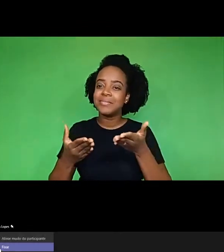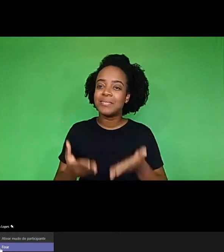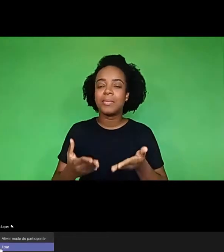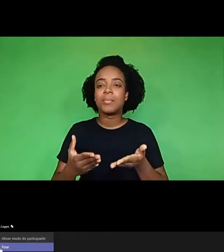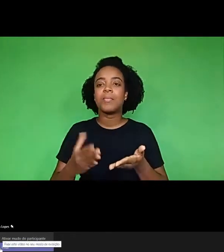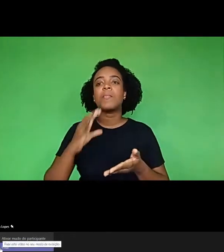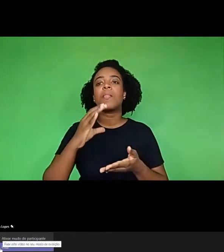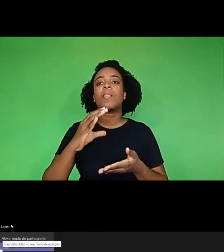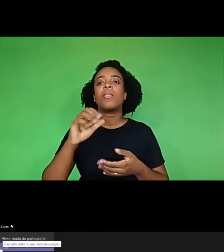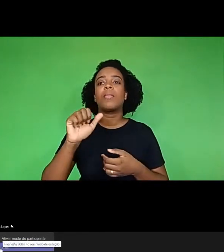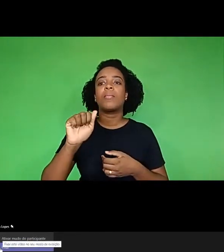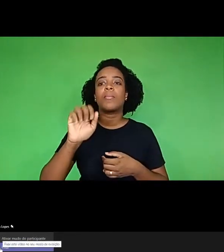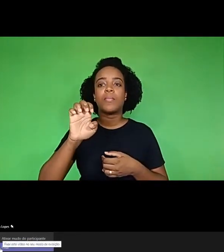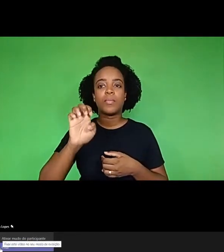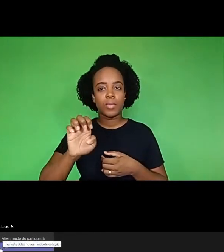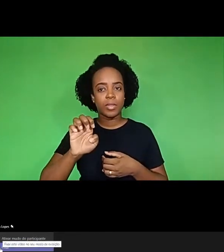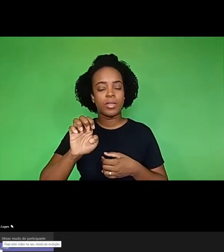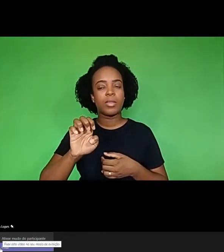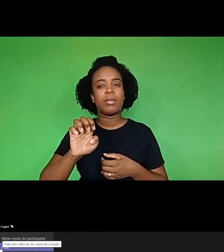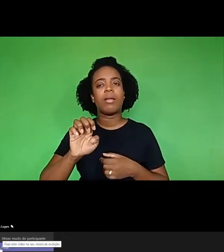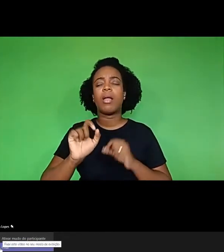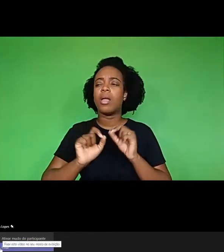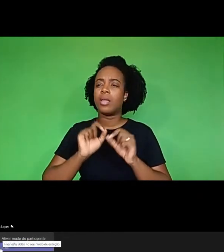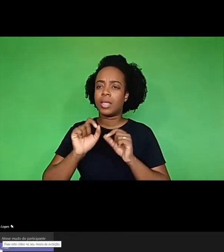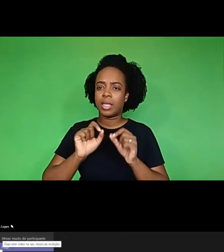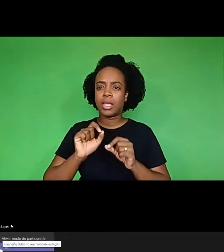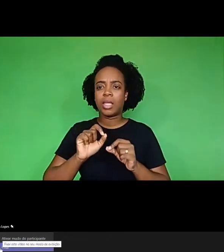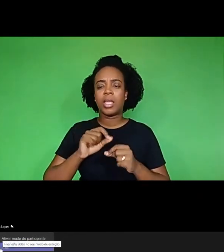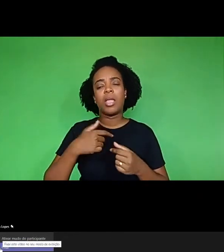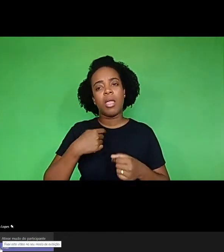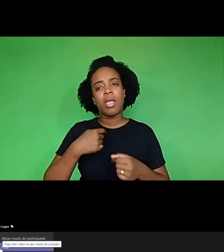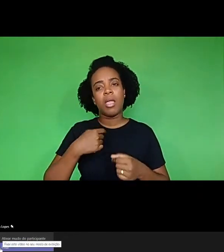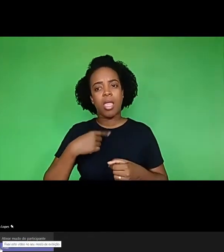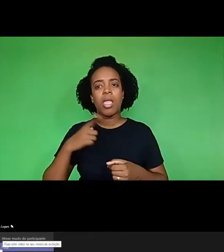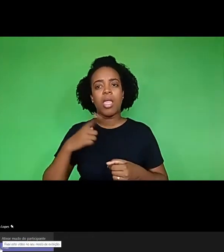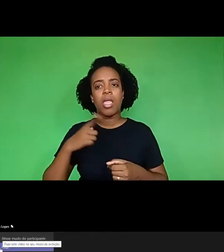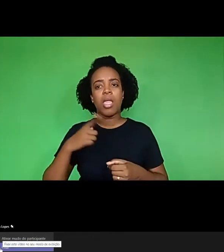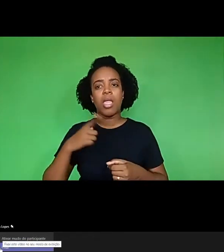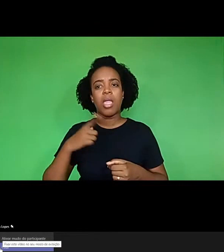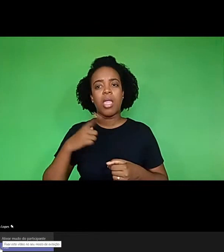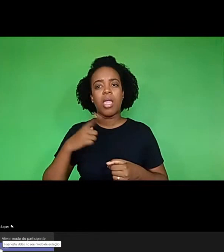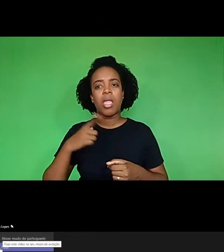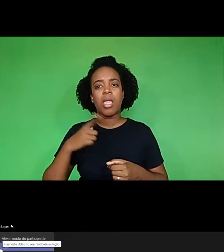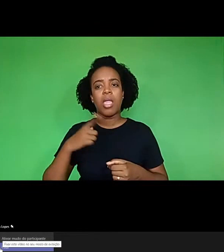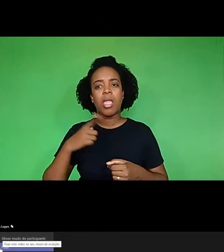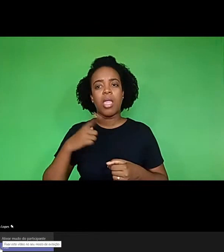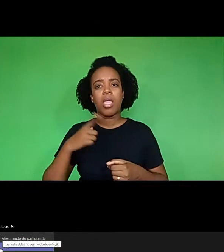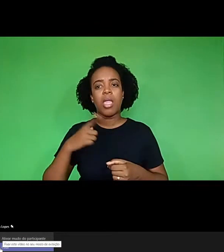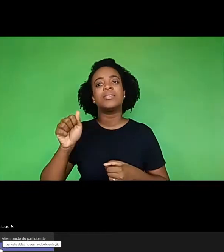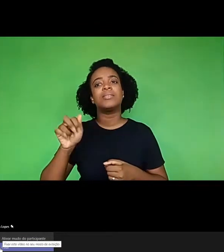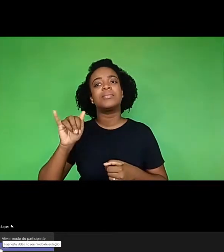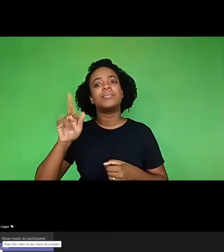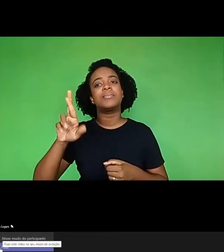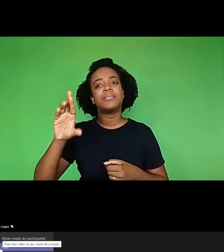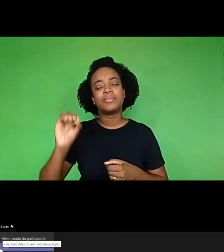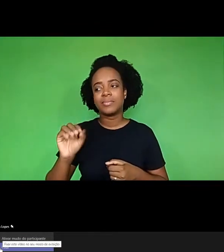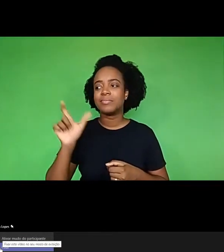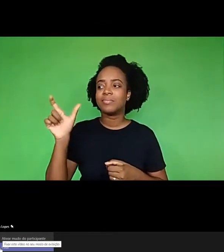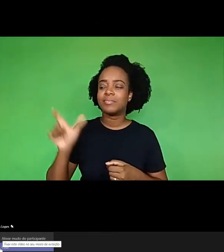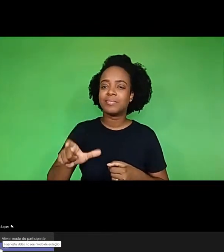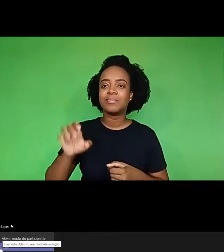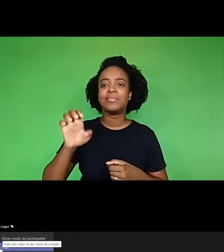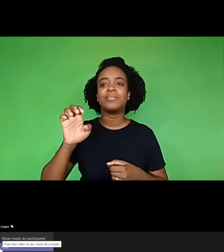estudantis, né, eu, enquanto Lorena, Jairo, Érica, a gente sempre está aqui como equipe para ajudar vocês no que